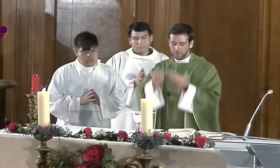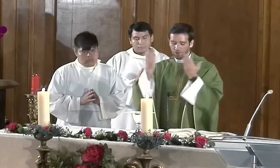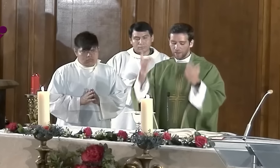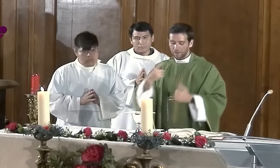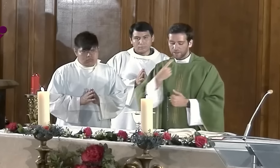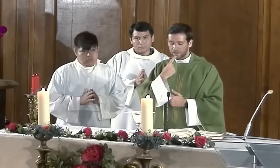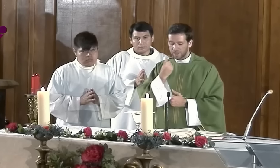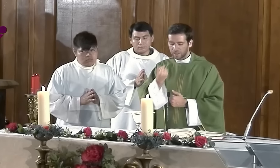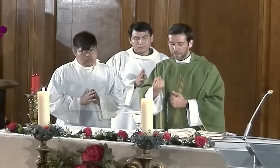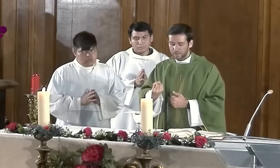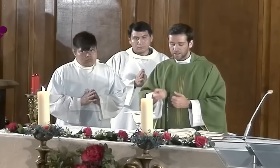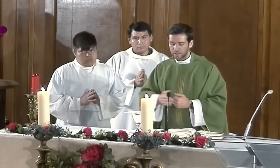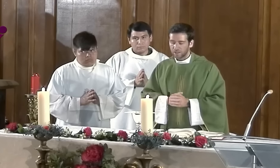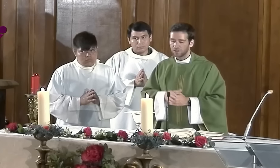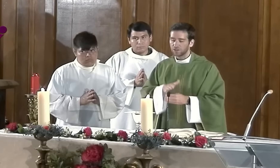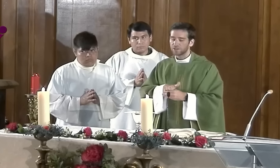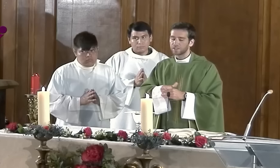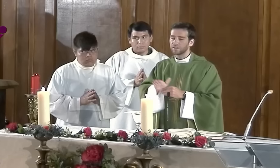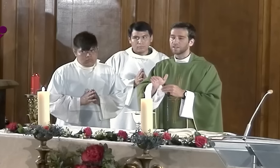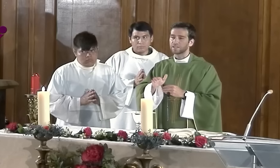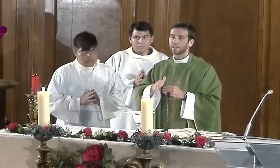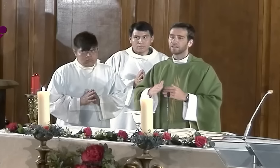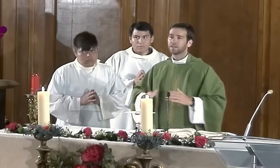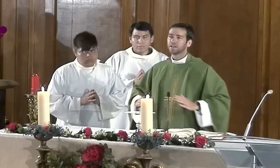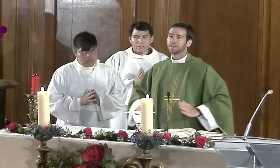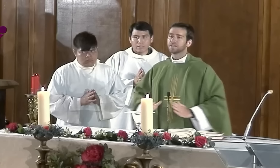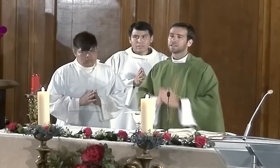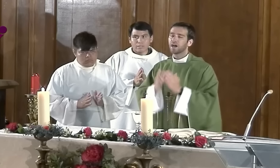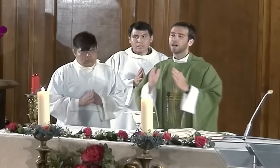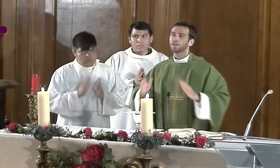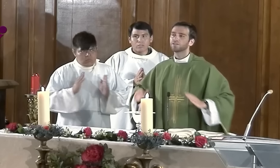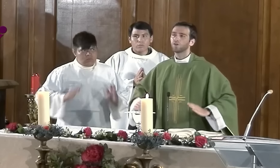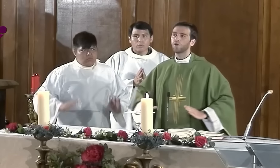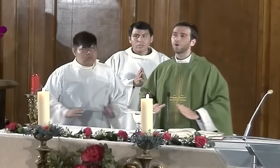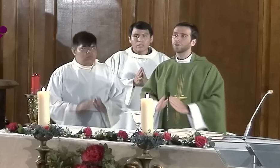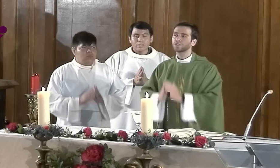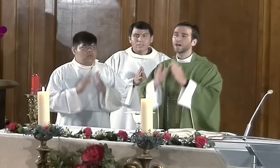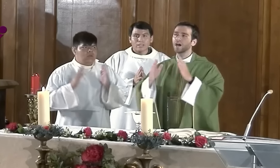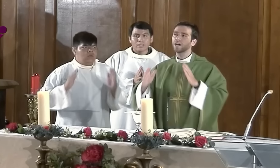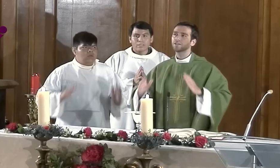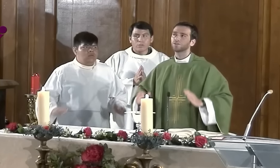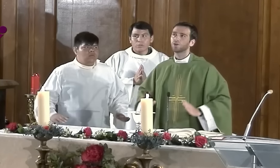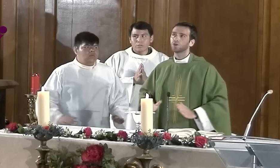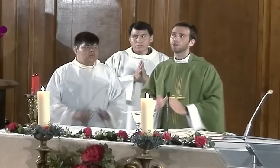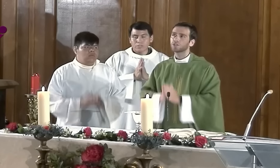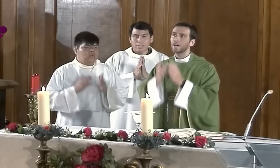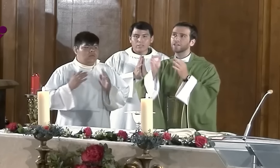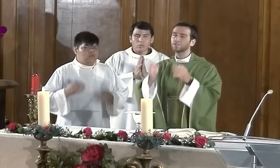de alabanza, diciendo sin cesar: Santo, santo, santo es